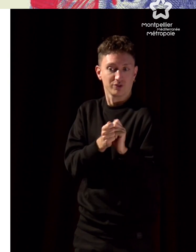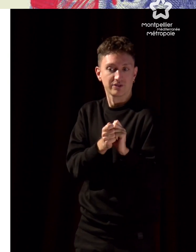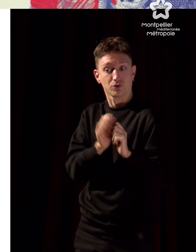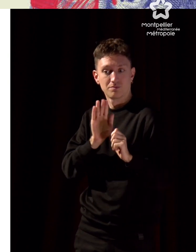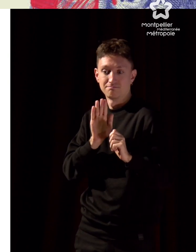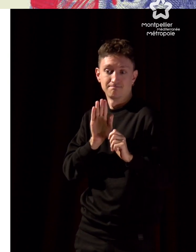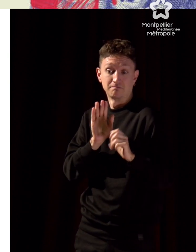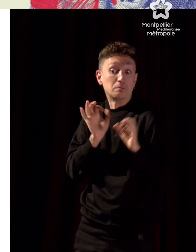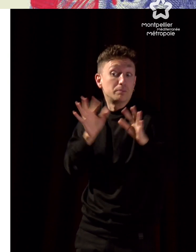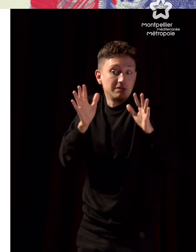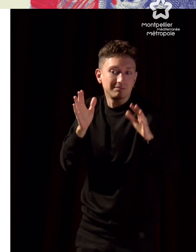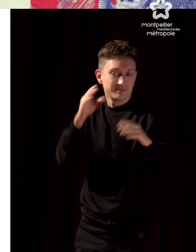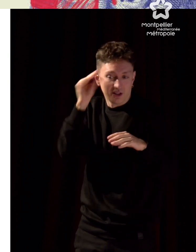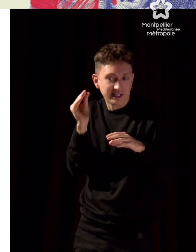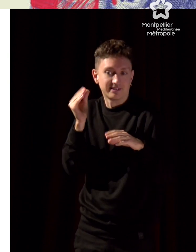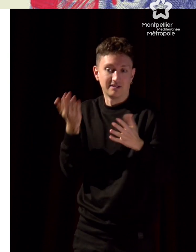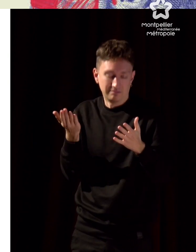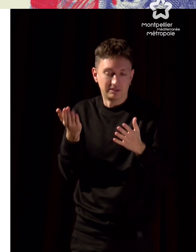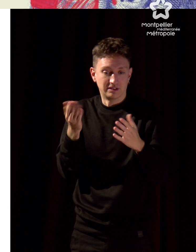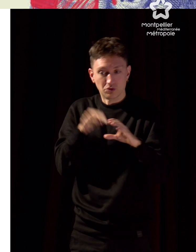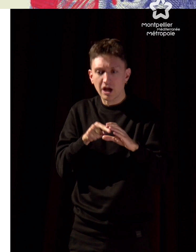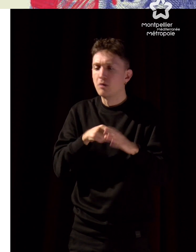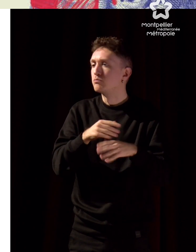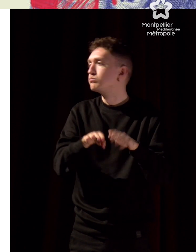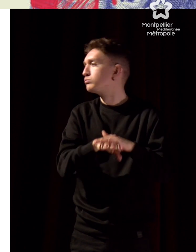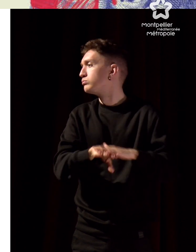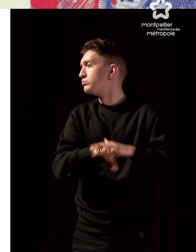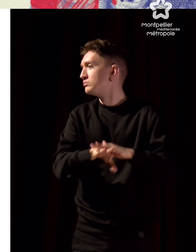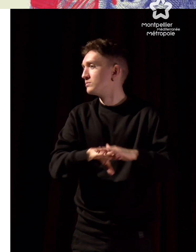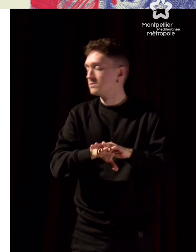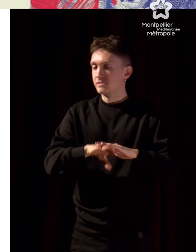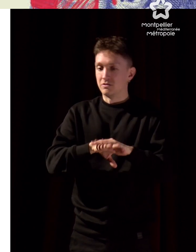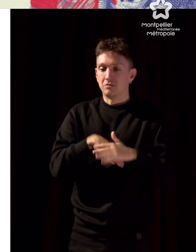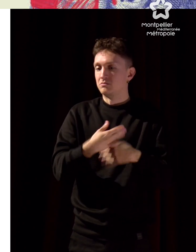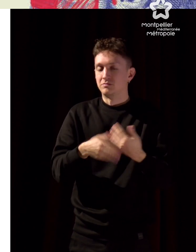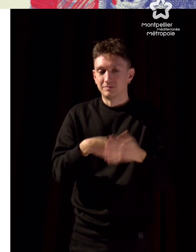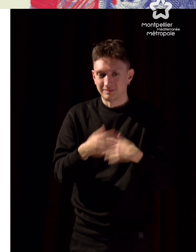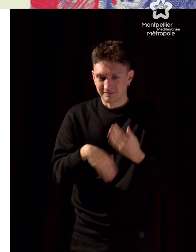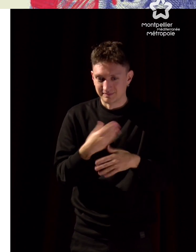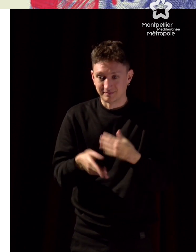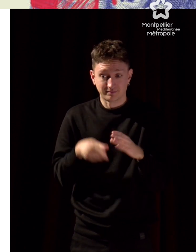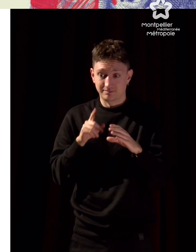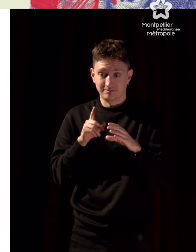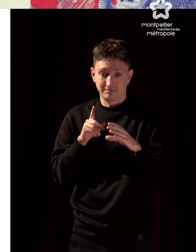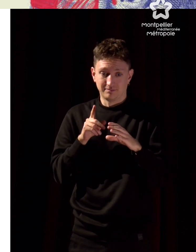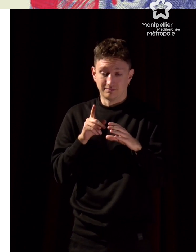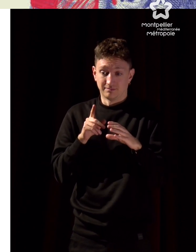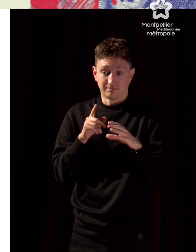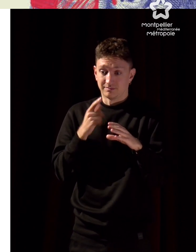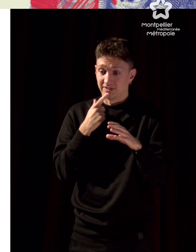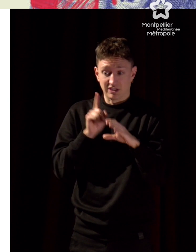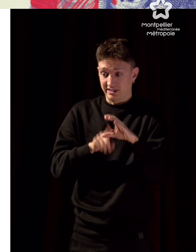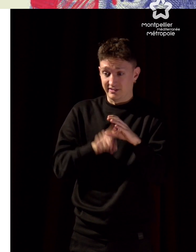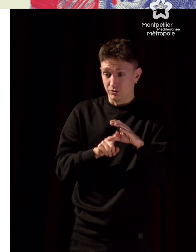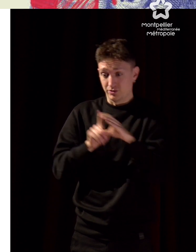forme néandertale que humain. Et donc, il y a une mutation qui change le type de connexion entre